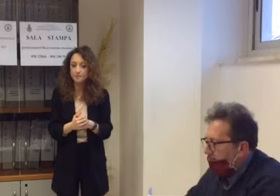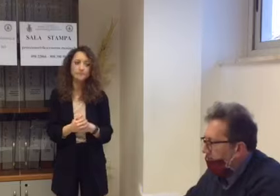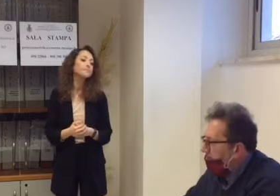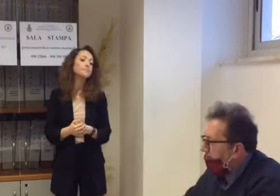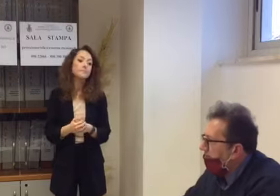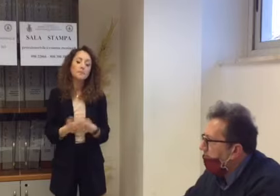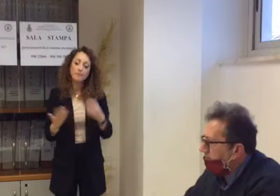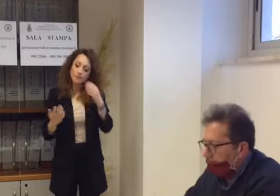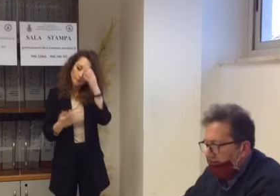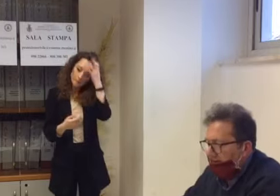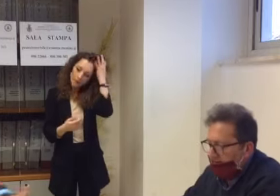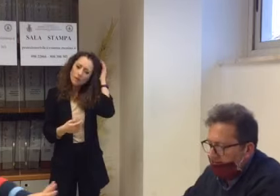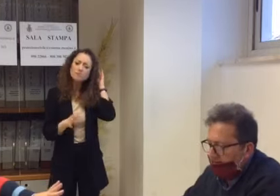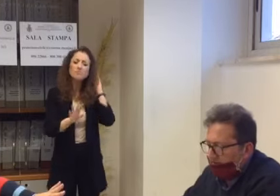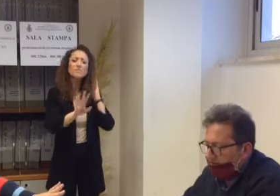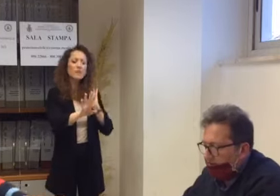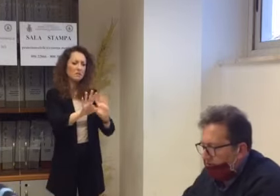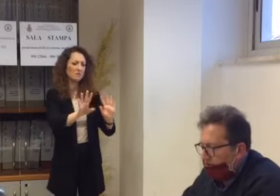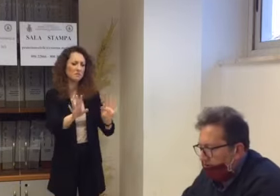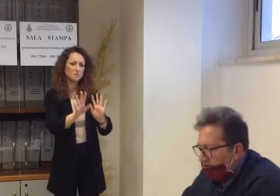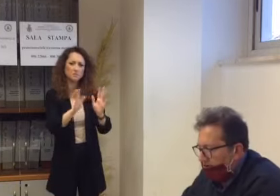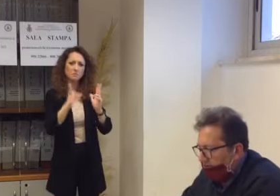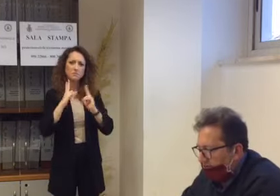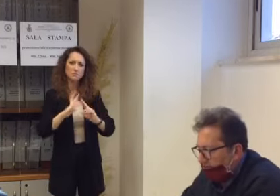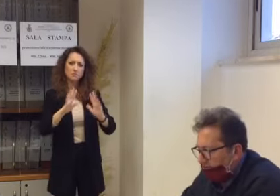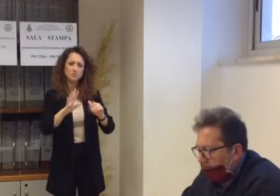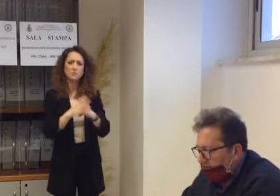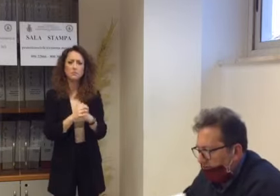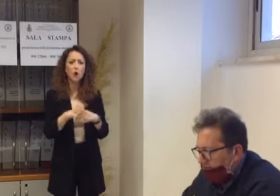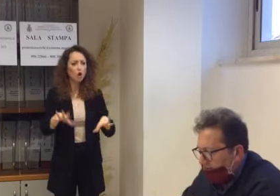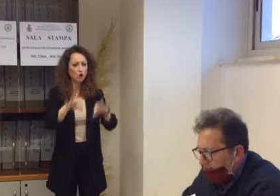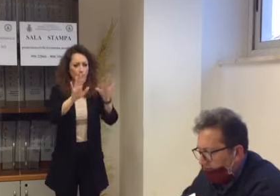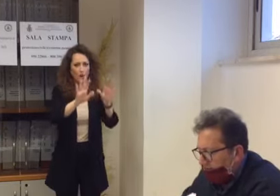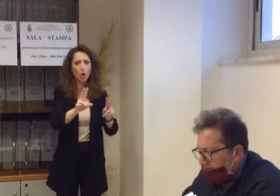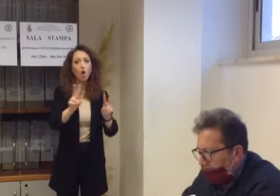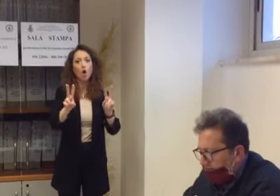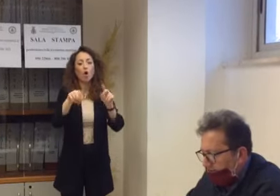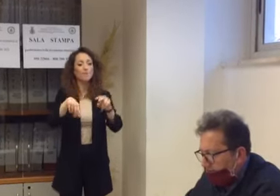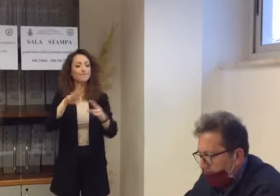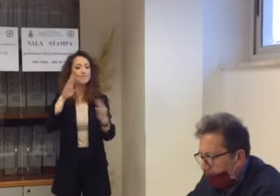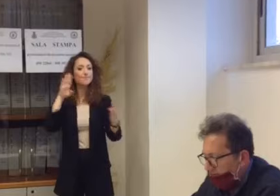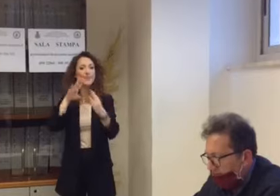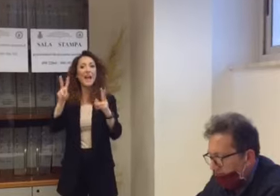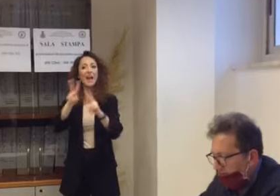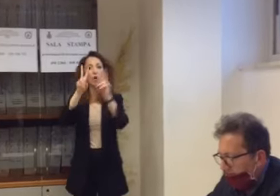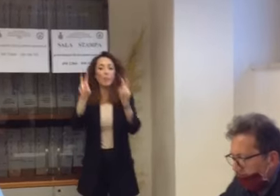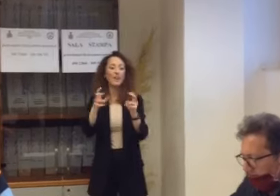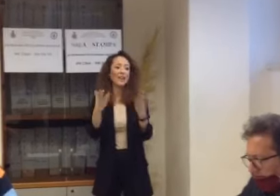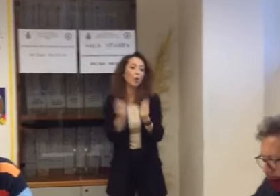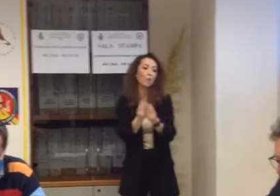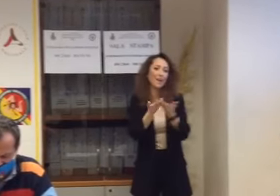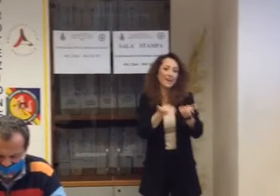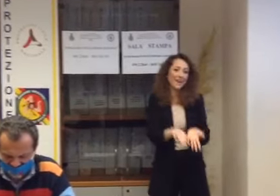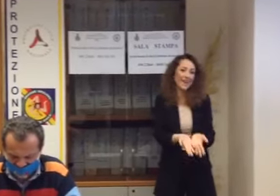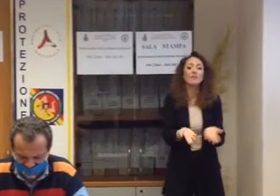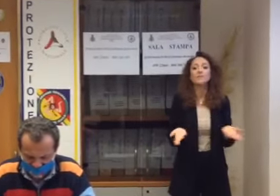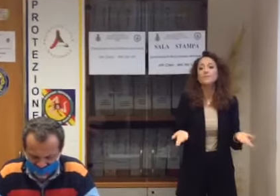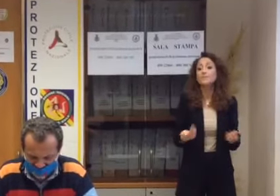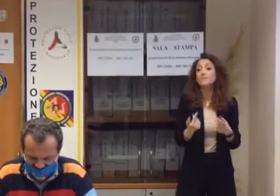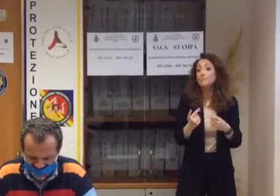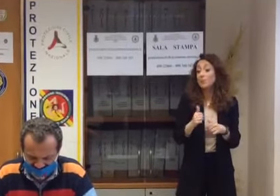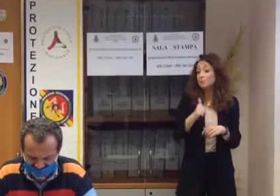Allora, vedo sì. Che c'è altri fogli, sospendiamo un secondo, andiamo agli argomenti, tanto sei qua che ci fai compagnia. Io prima di passare la